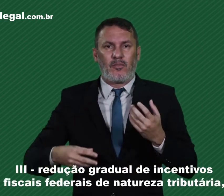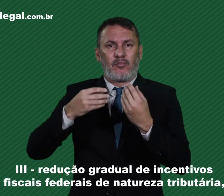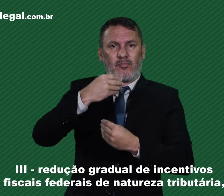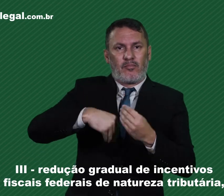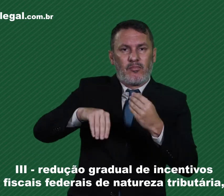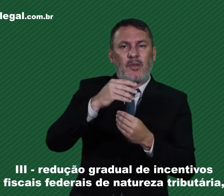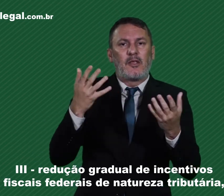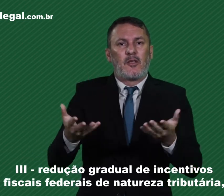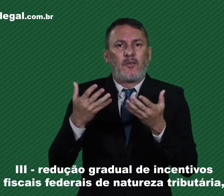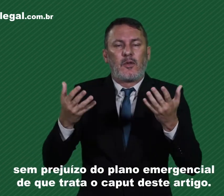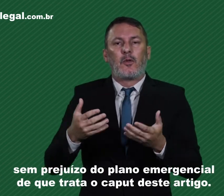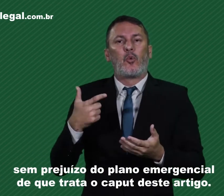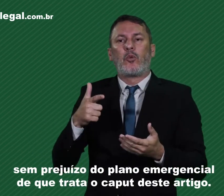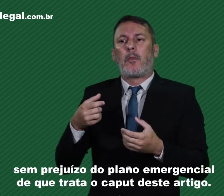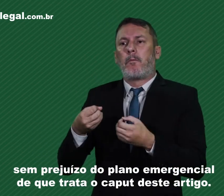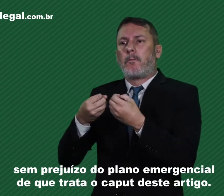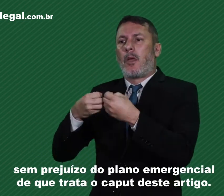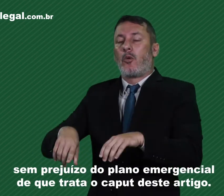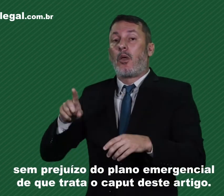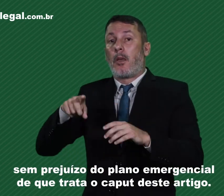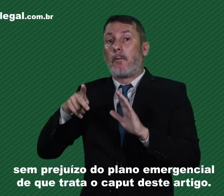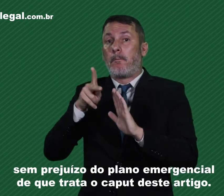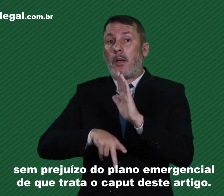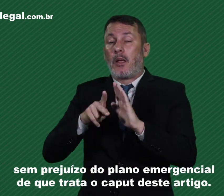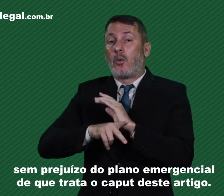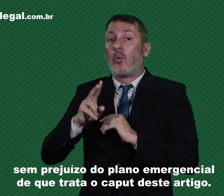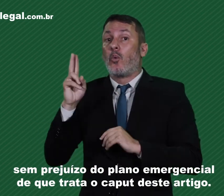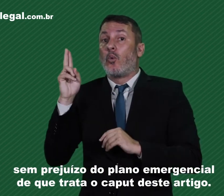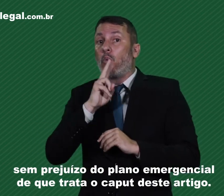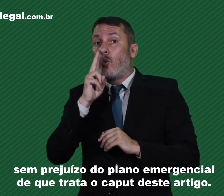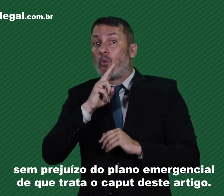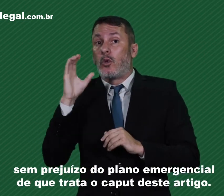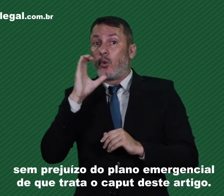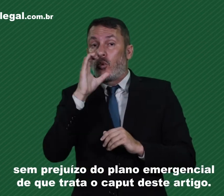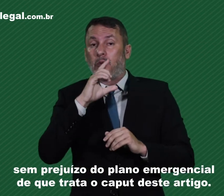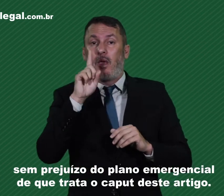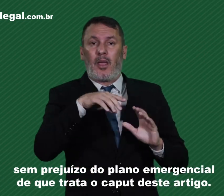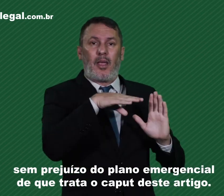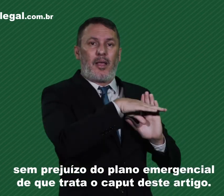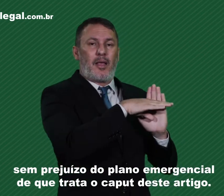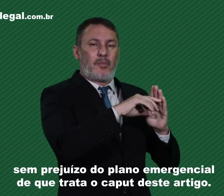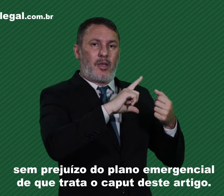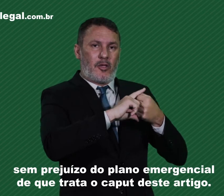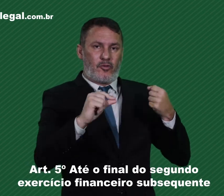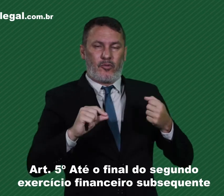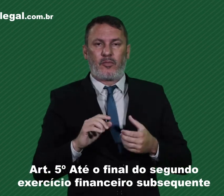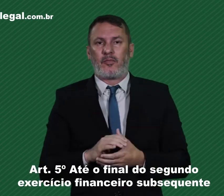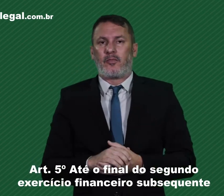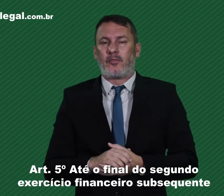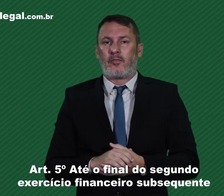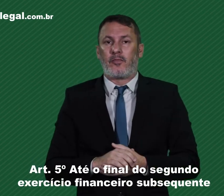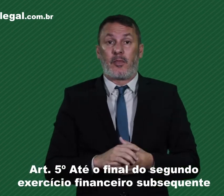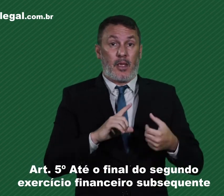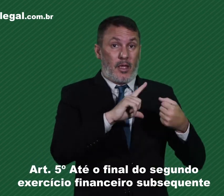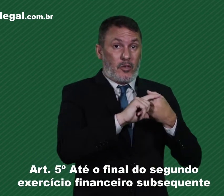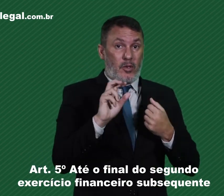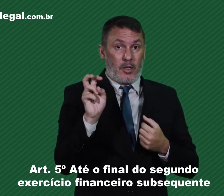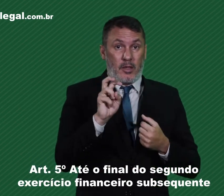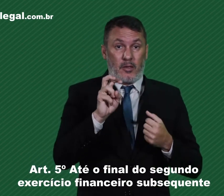natureza tributária sem prejuízo do plano emergencial de que trata o caput deste artigo o artigo quinto até o